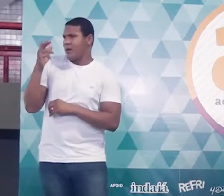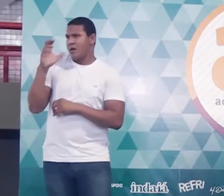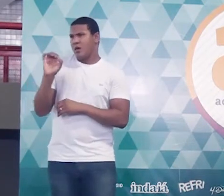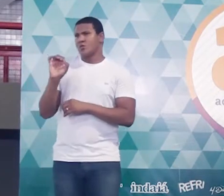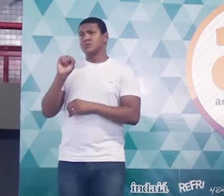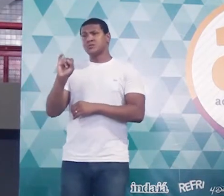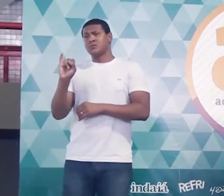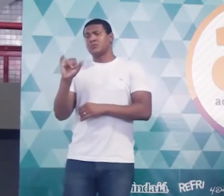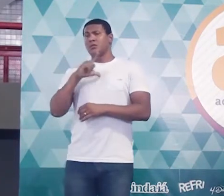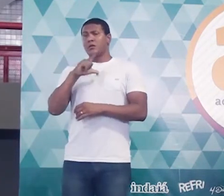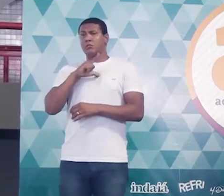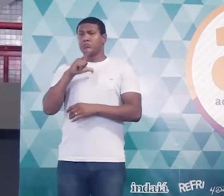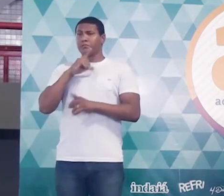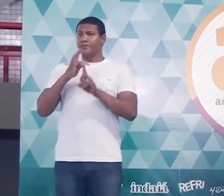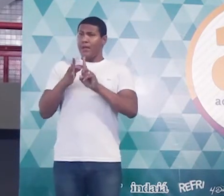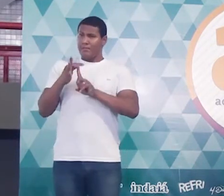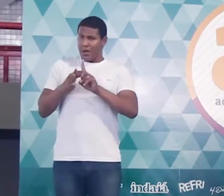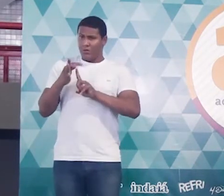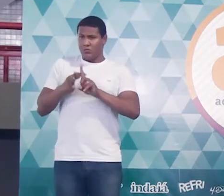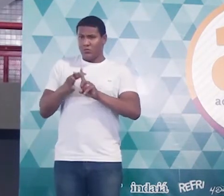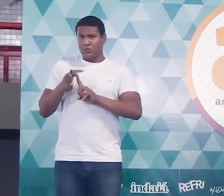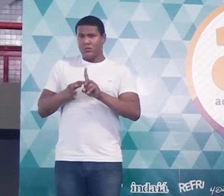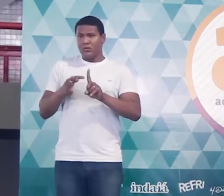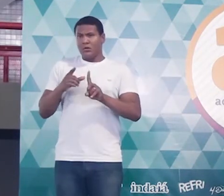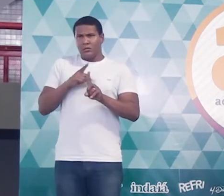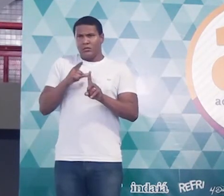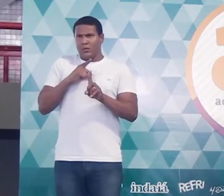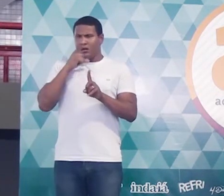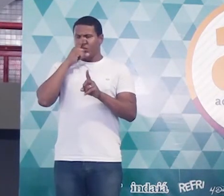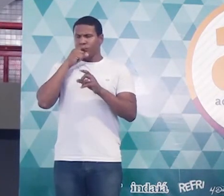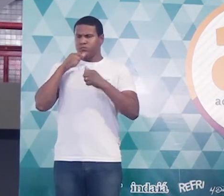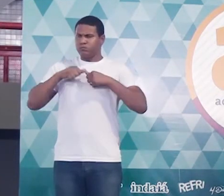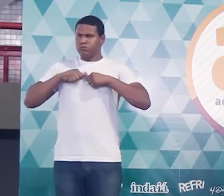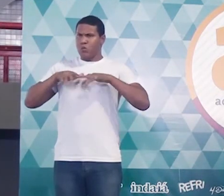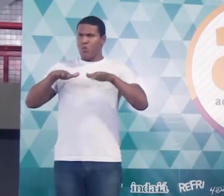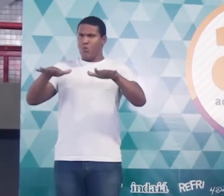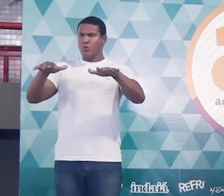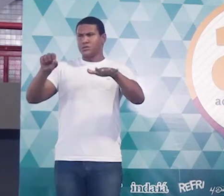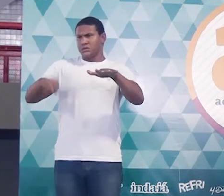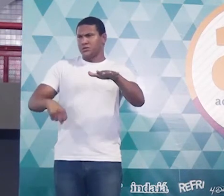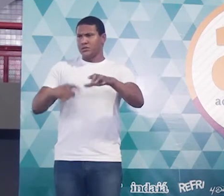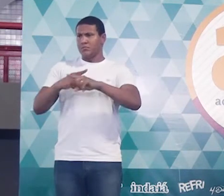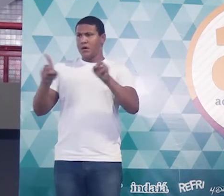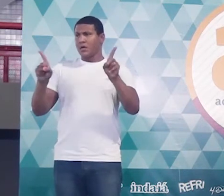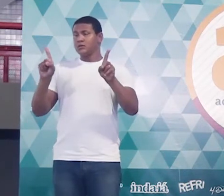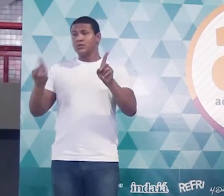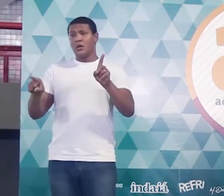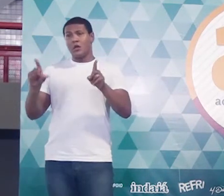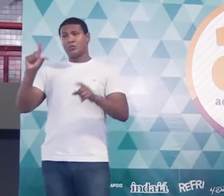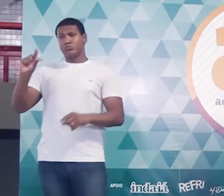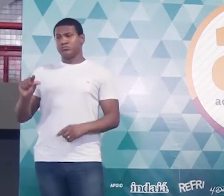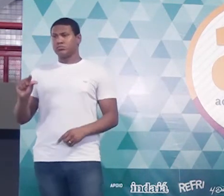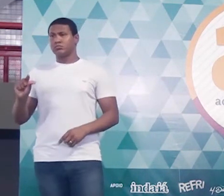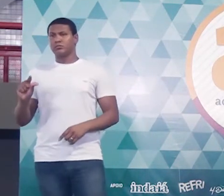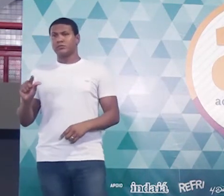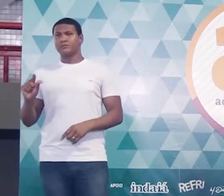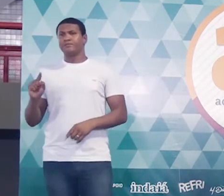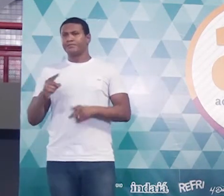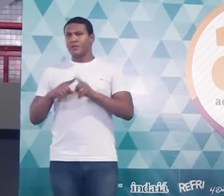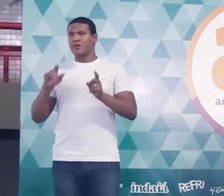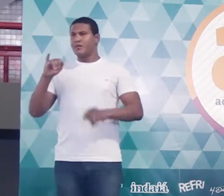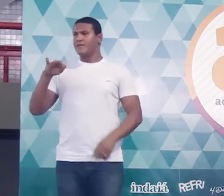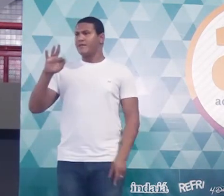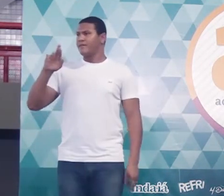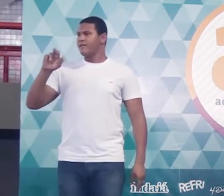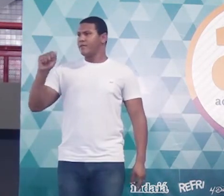tem uma temperatura, ele está emitindo uma radiação, geralmente de baixa frequência, que é a radiação infravermelho.